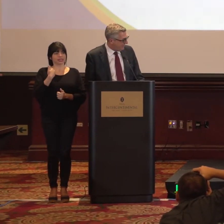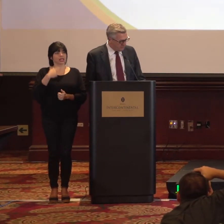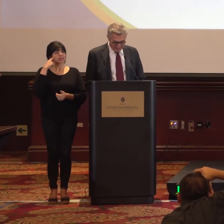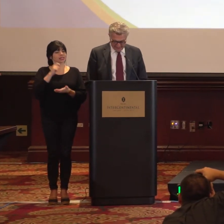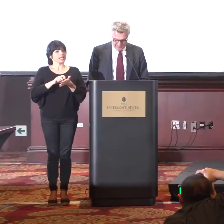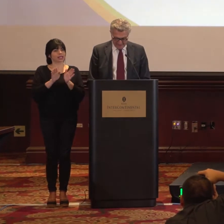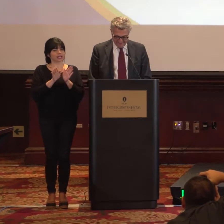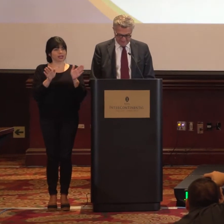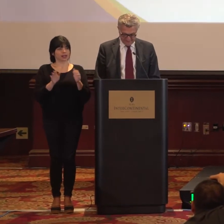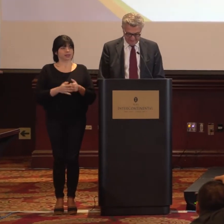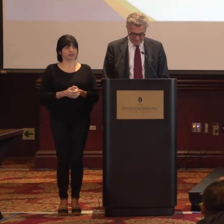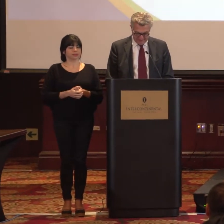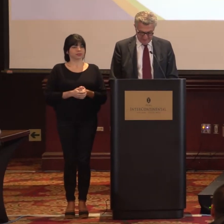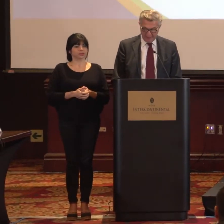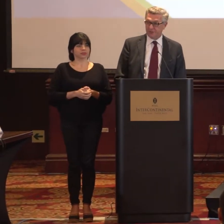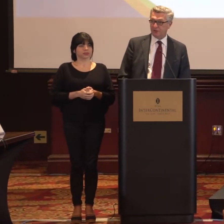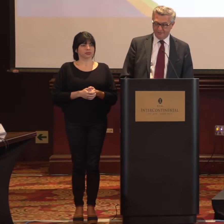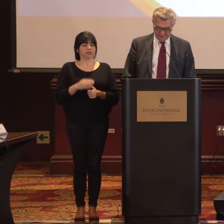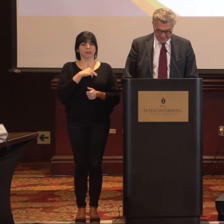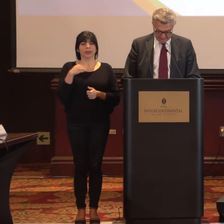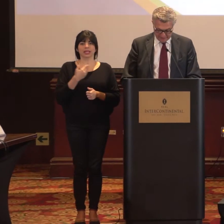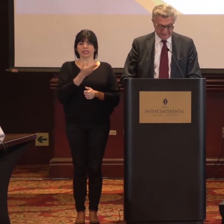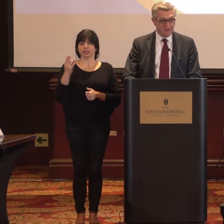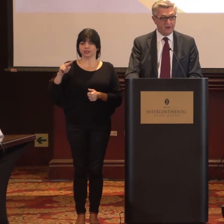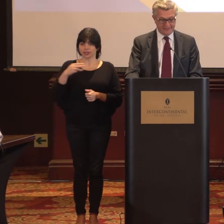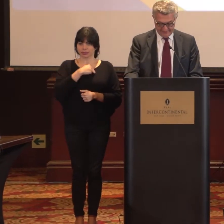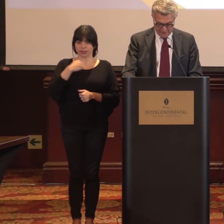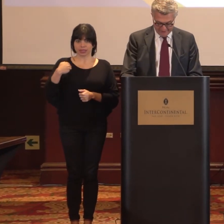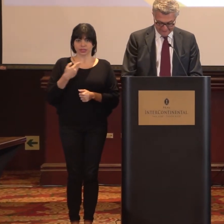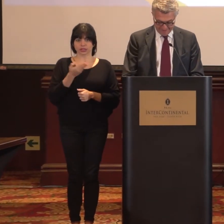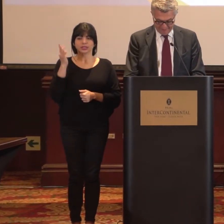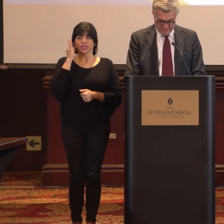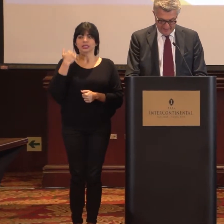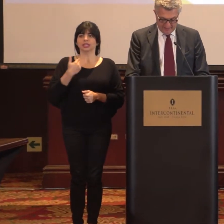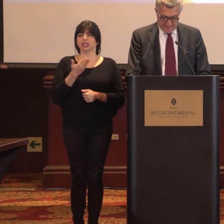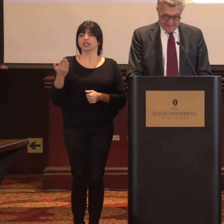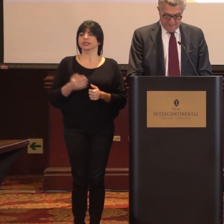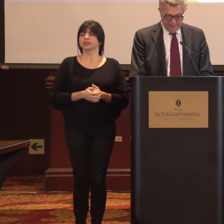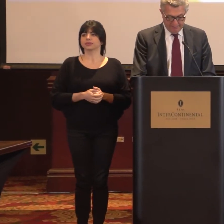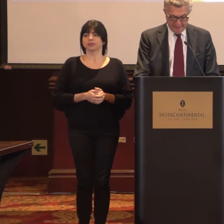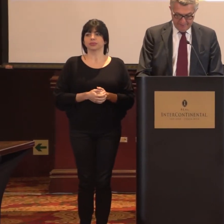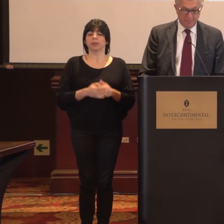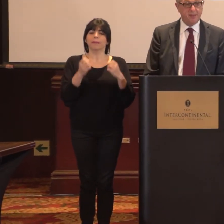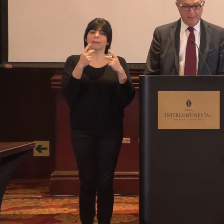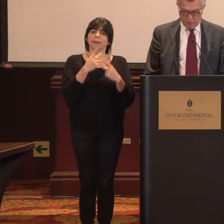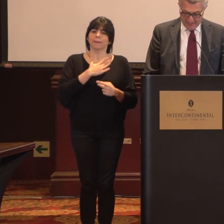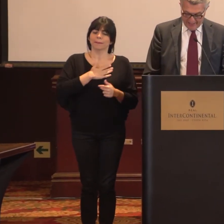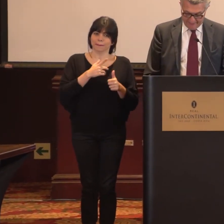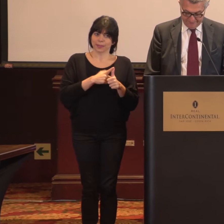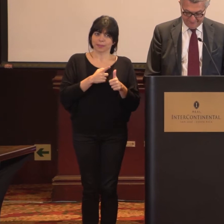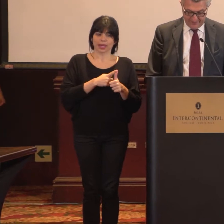secretario general ministros viceministros señores y señoras Permítame